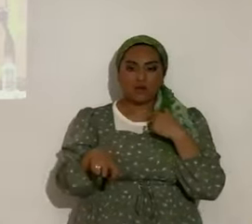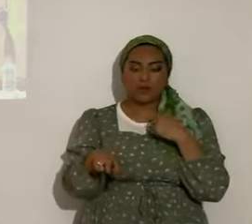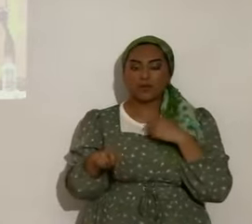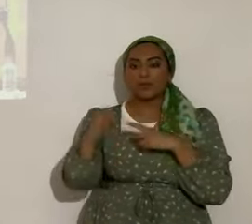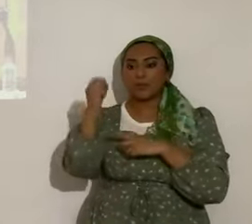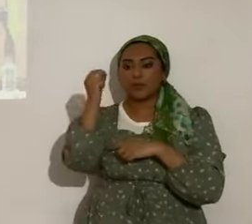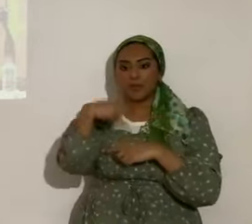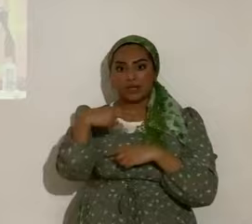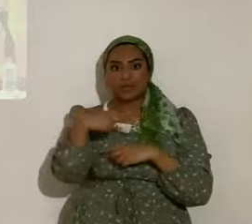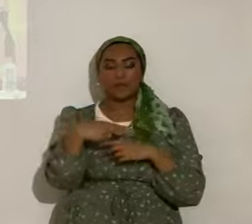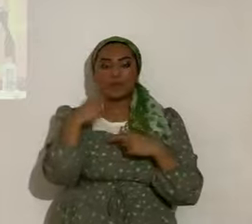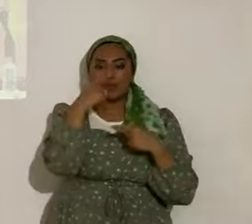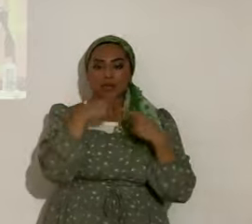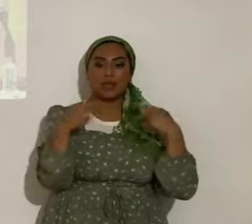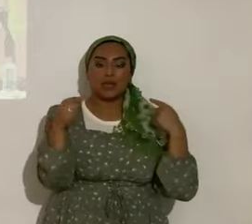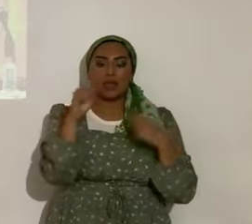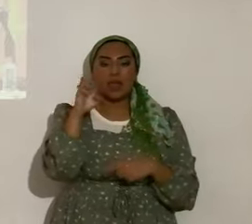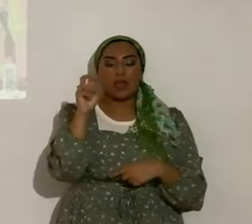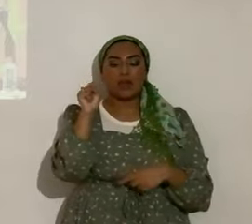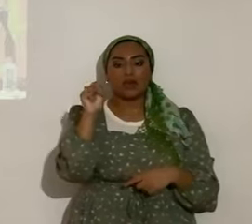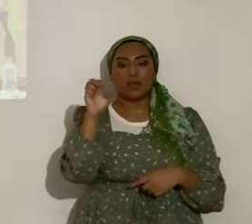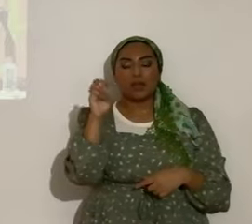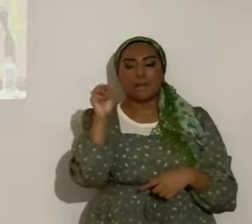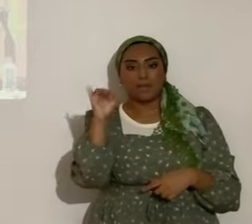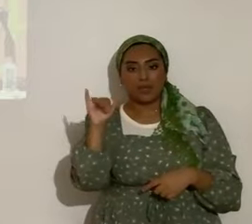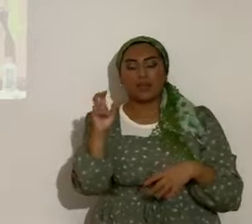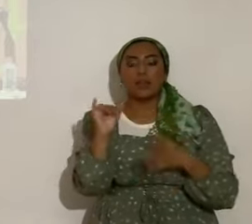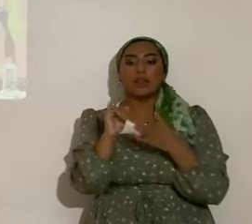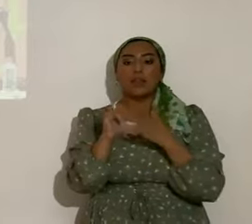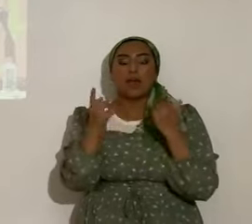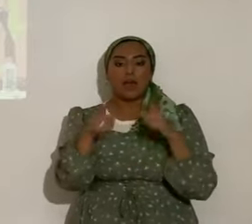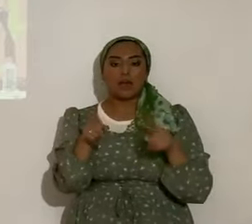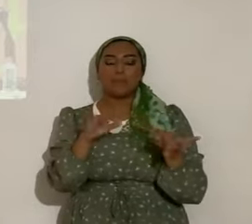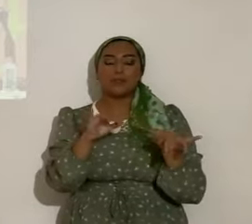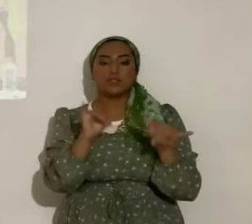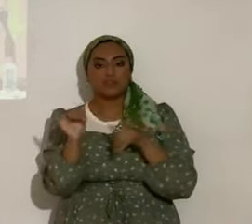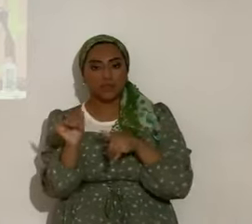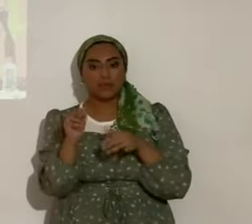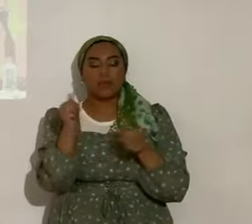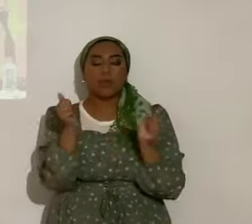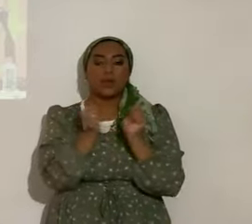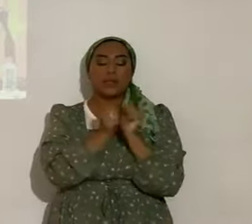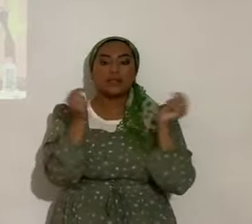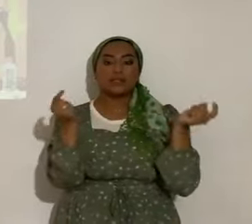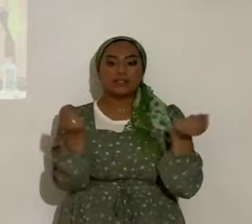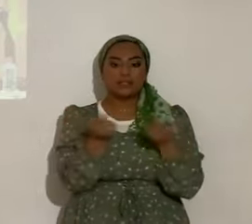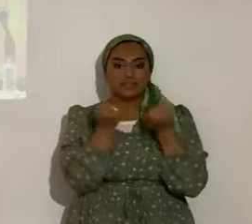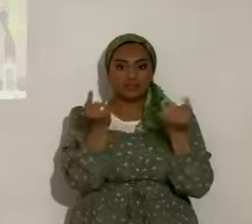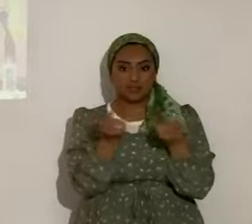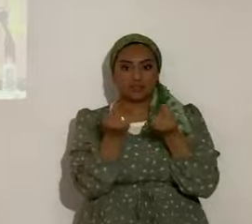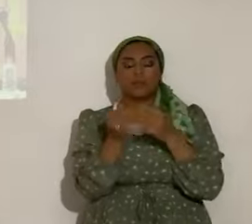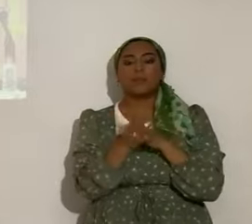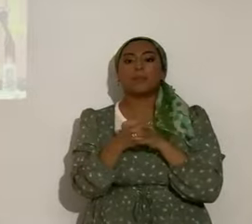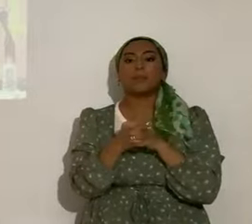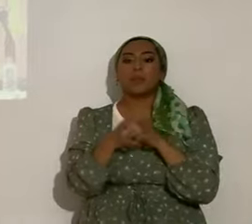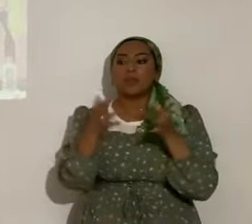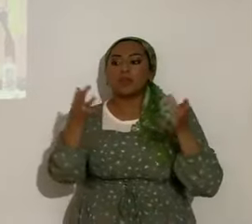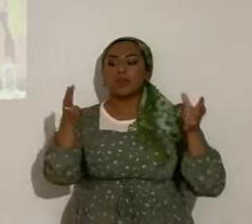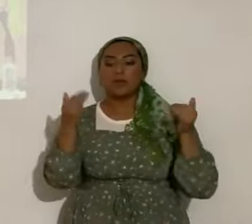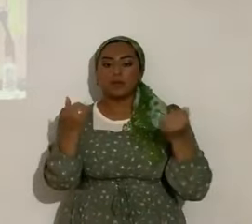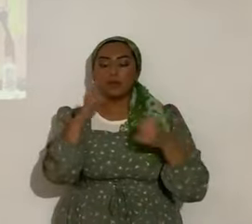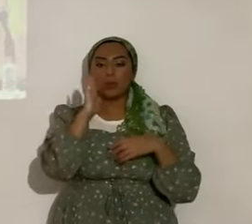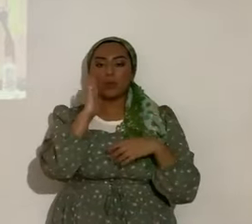derrotar al enemigo. Y esto sucede igual en el pecado. A campo abierto,